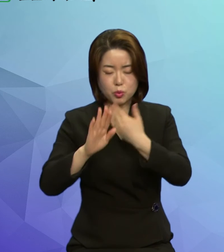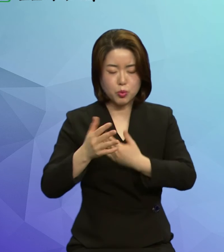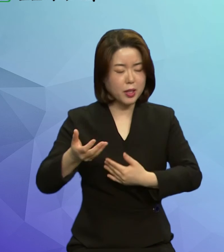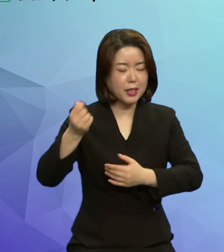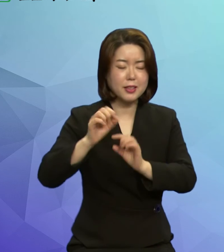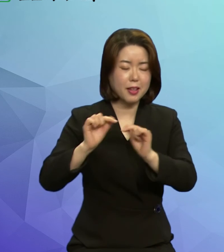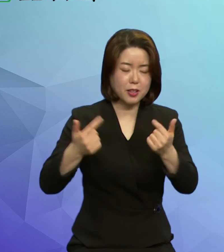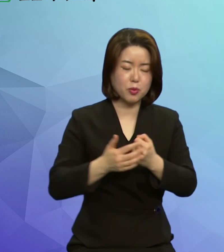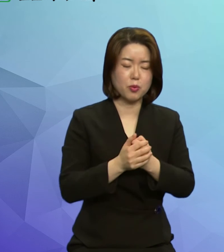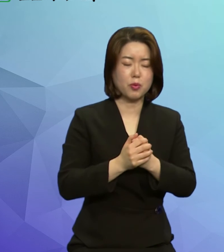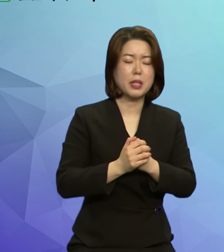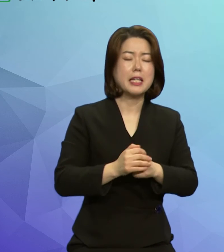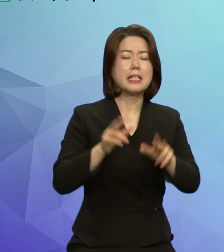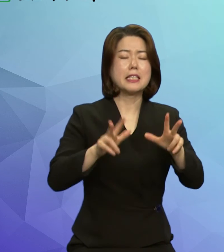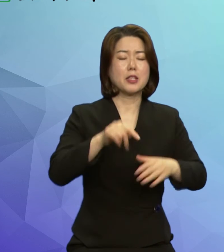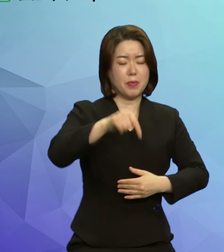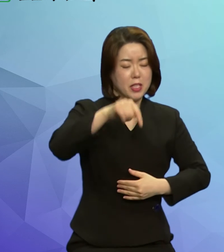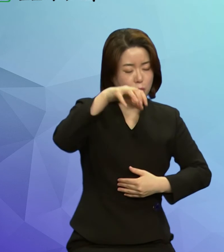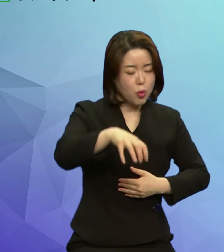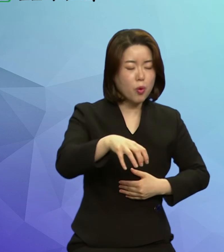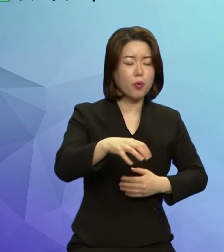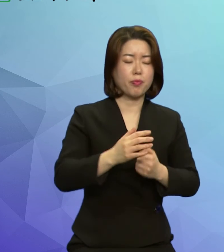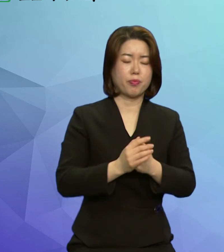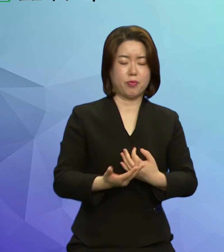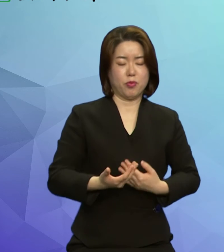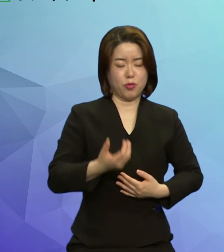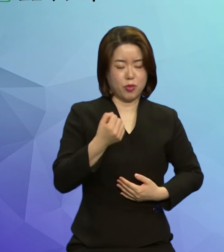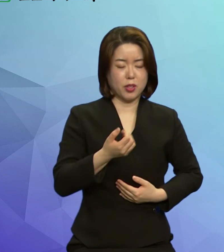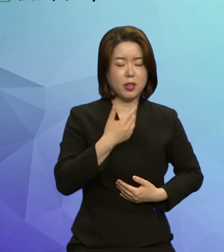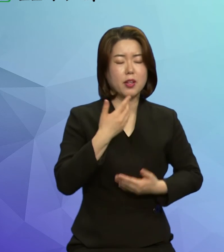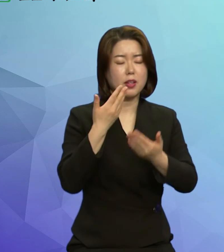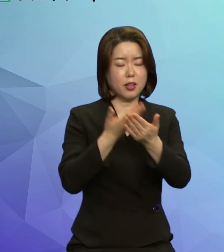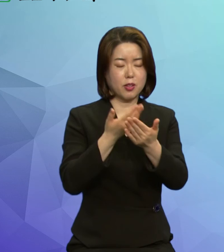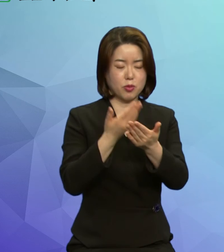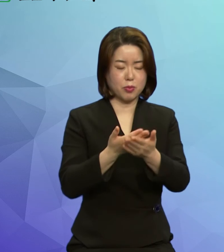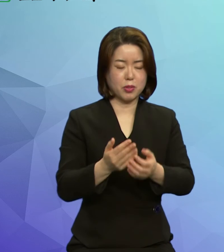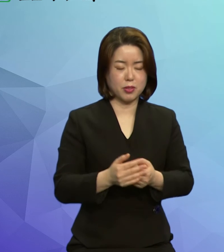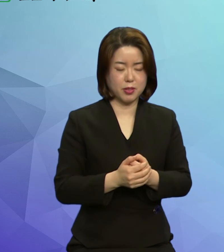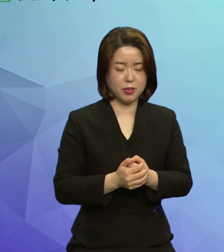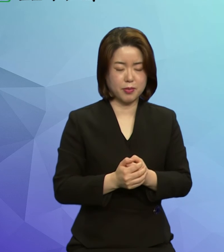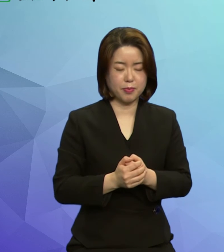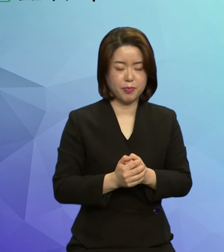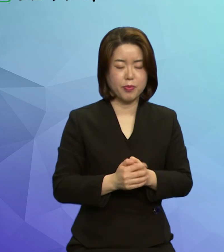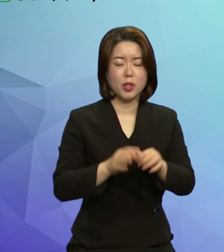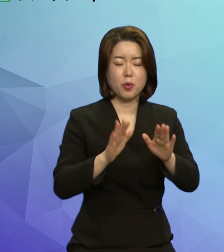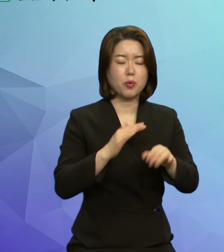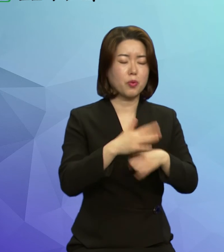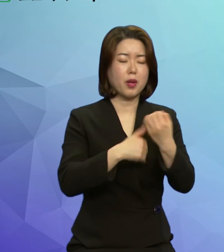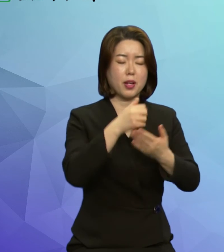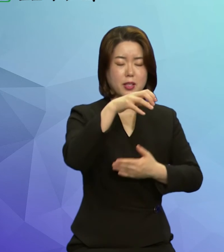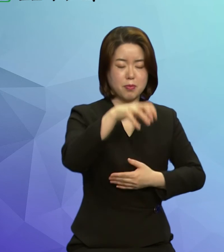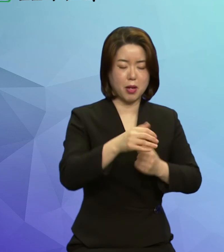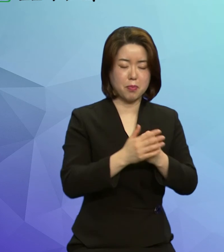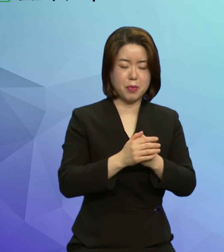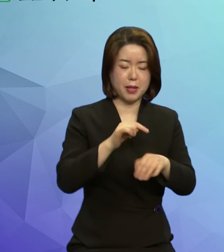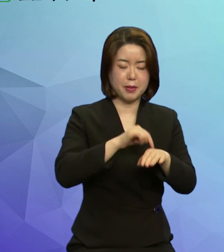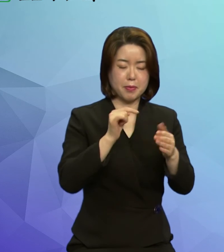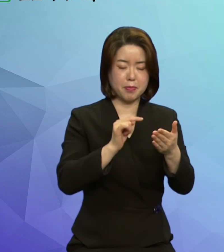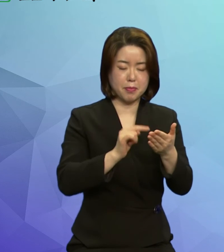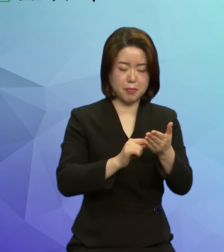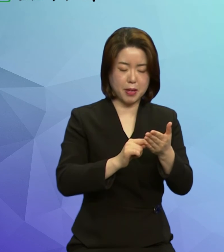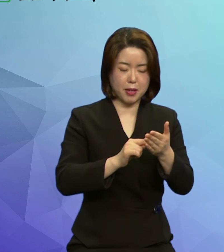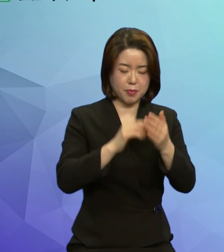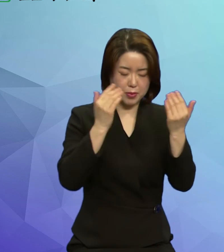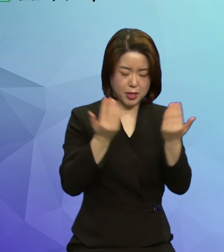아니고 주님 지금 여기서부터 누리게 하여 주옵소서. 오늘도 하나님 앞에 전심의